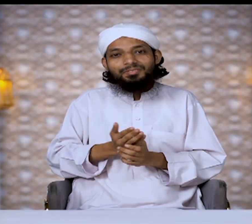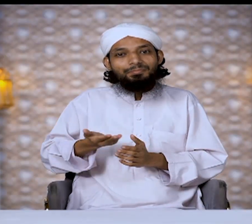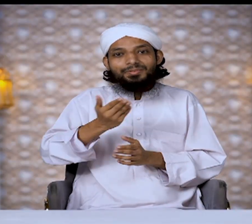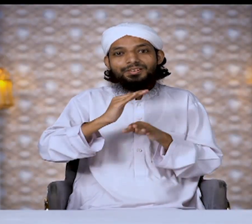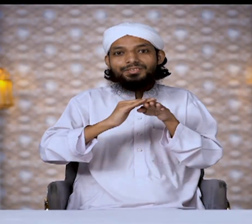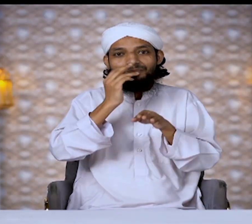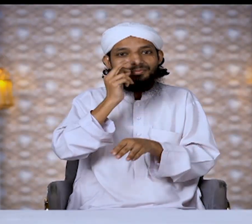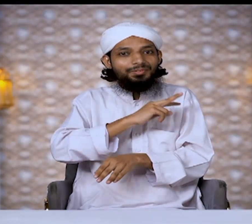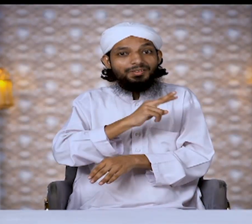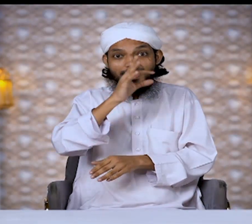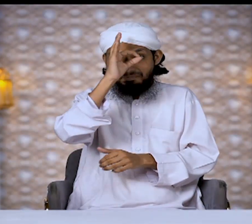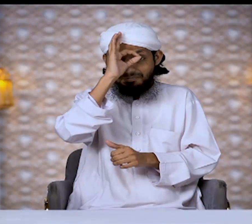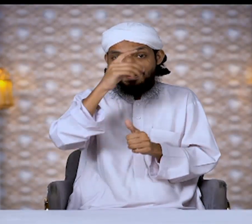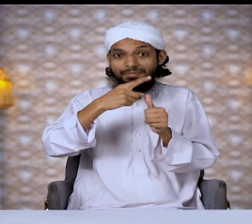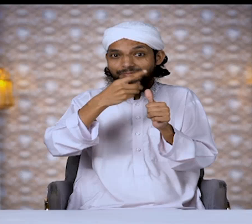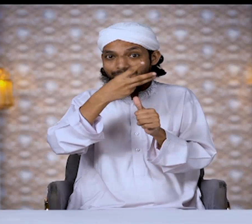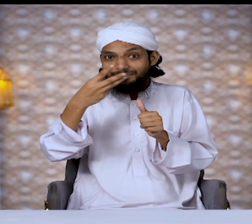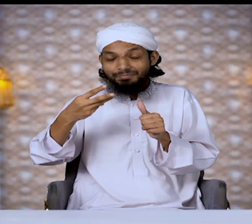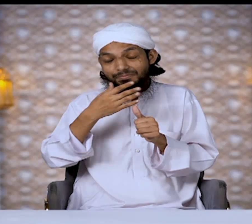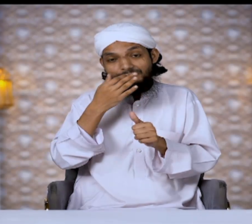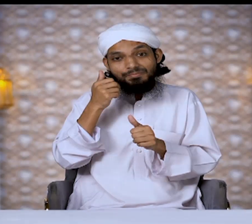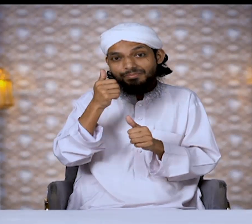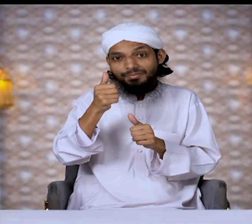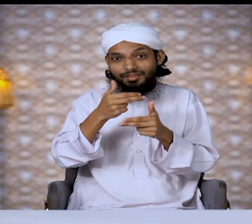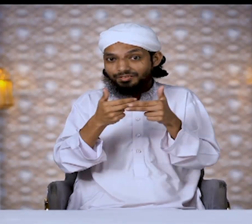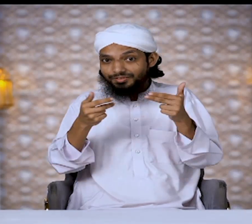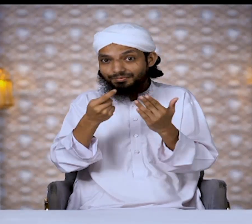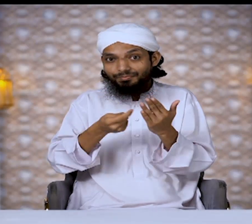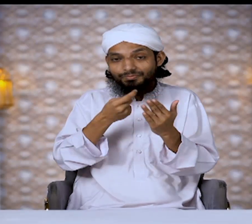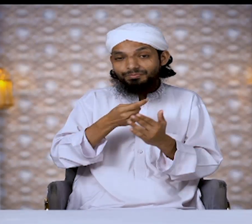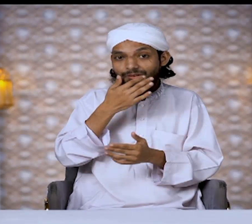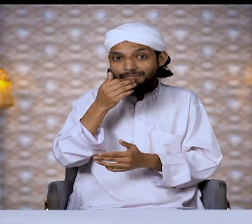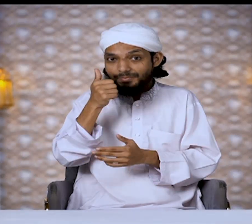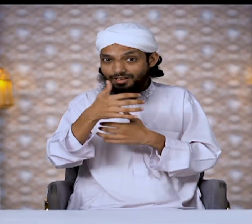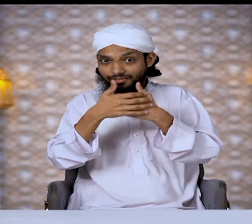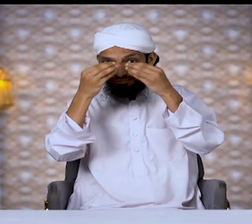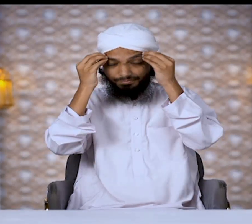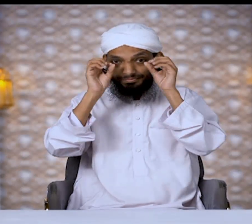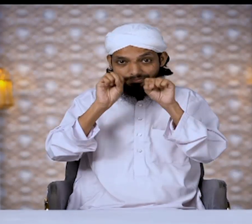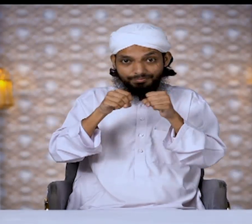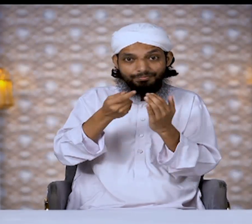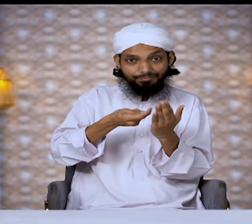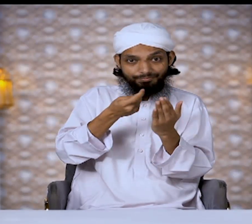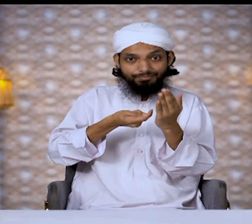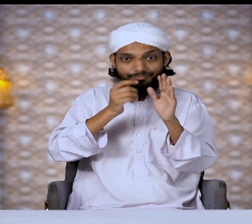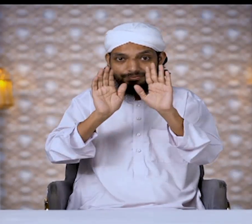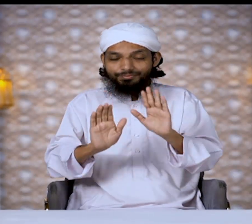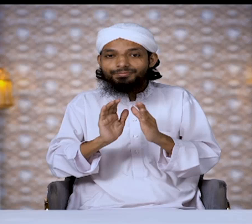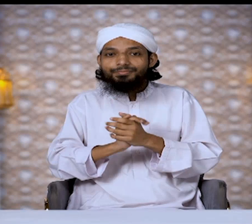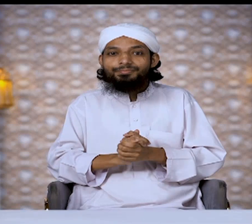سنت رحمۃ اللہ علیہ تصنیف و تالیف کے میدان میں اپنی مثال آپ تھے۔ آپ رحمۃ اللہ علیہ ایک بہترین محقق و مصنف بھی تھے۔ آپ رحمۃ اللہ علیہ کا